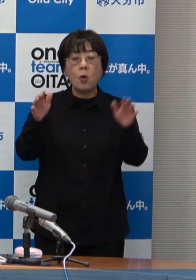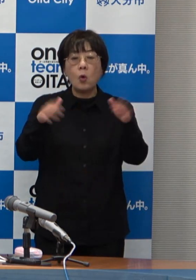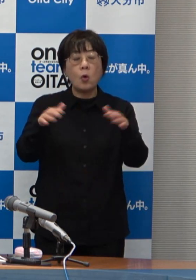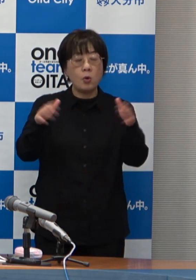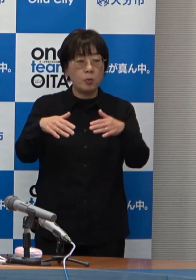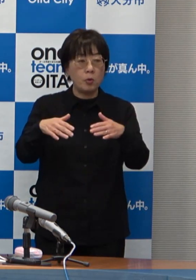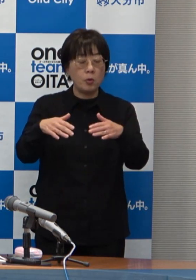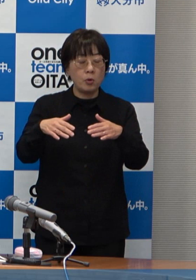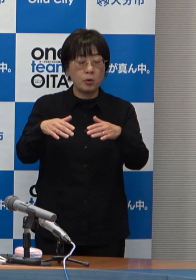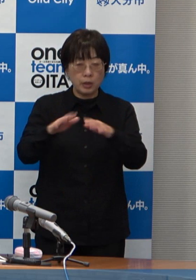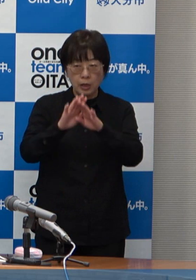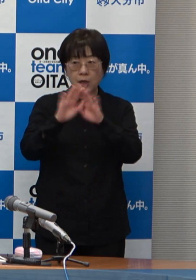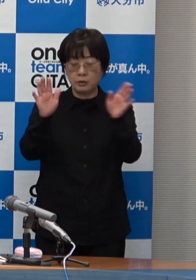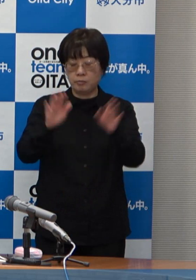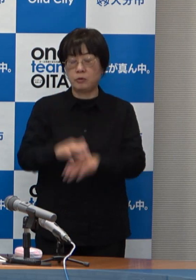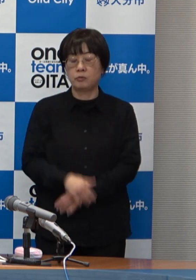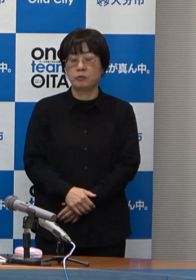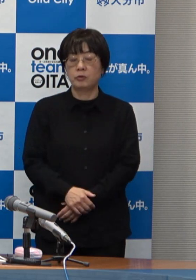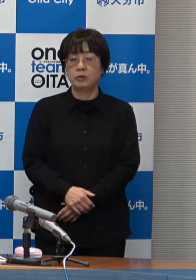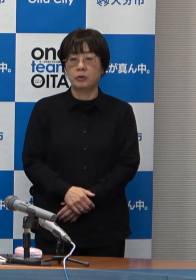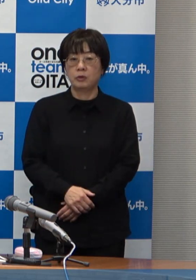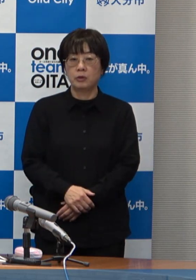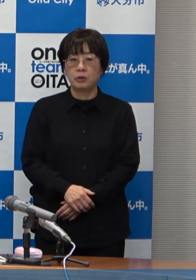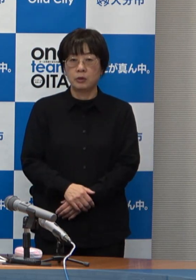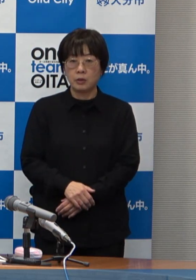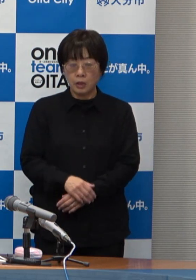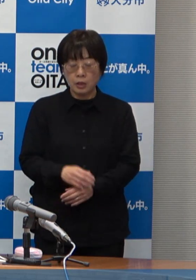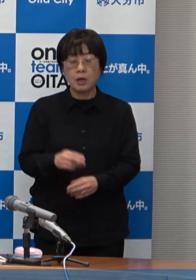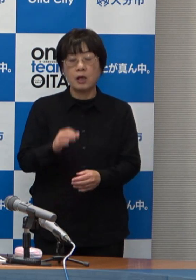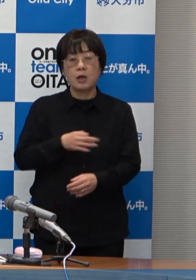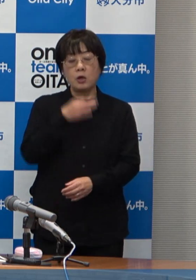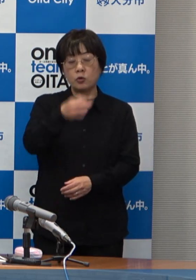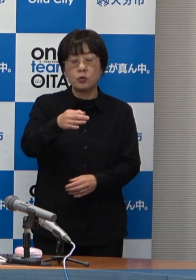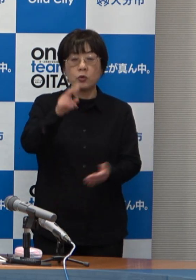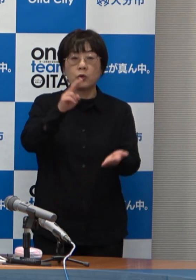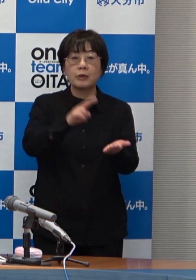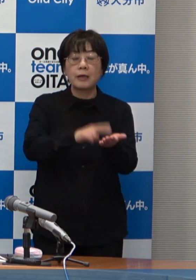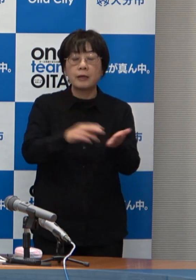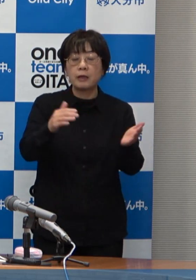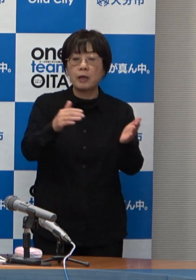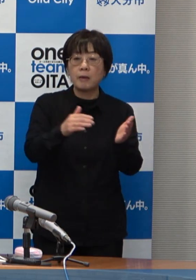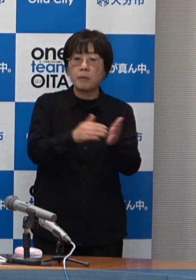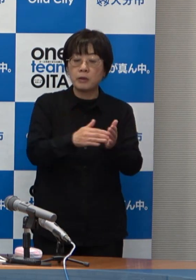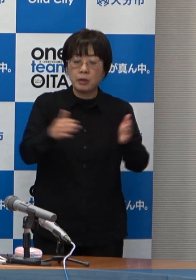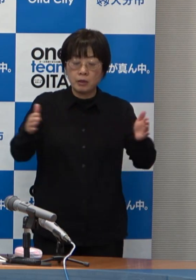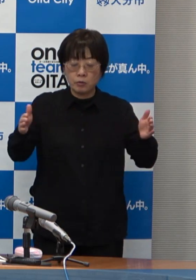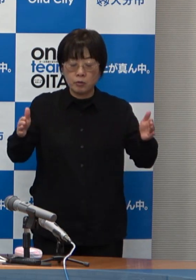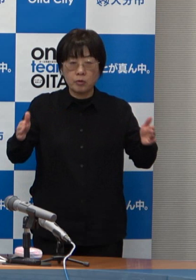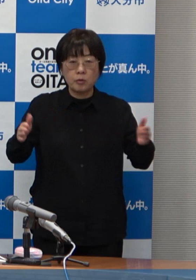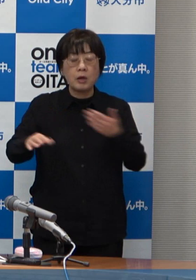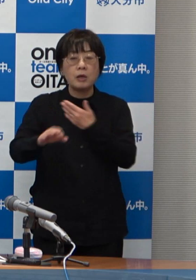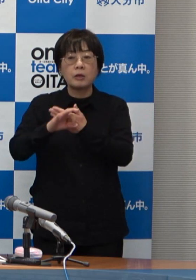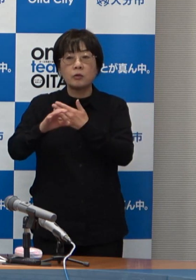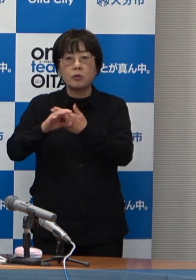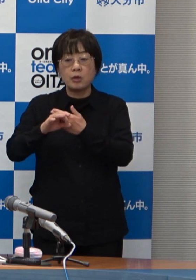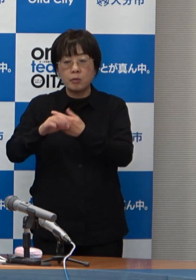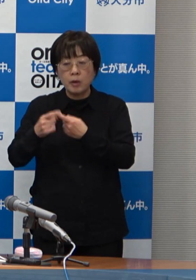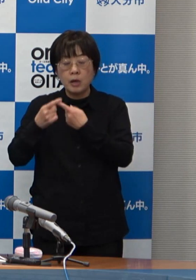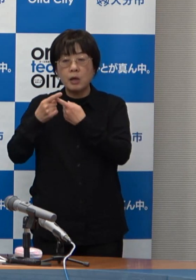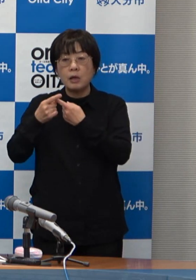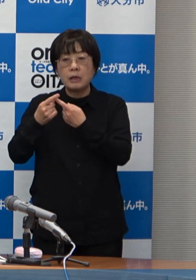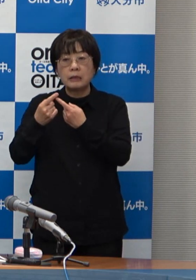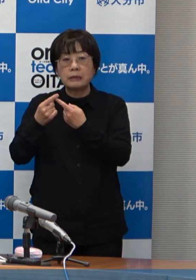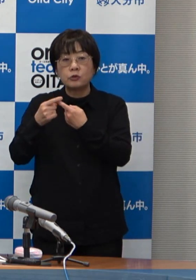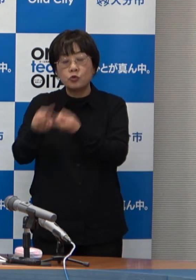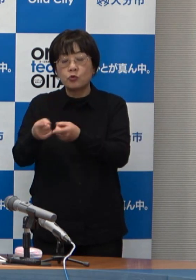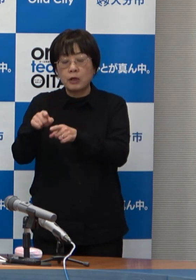わけですから実際にその給付決定までには例えば入学試験が1